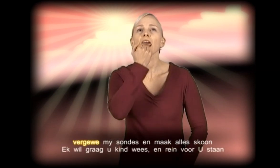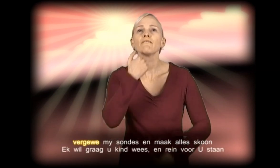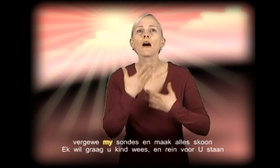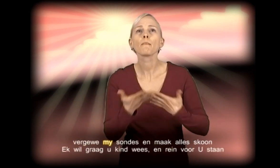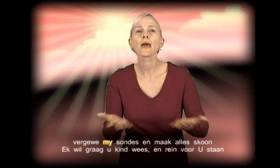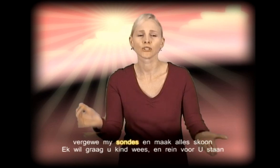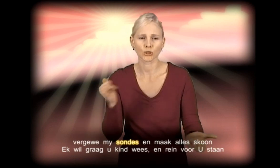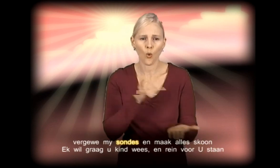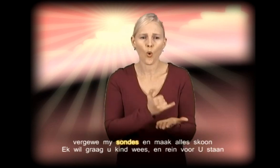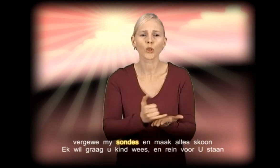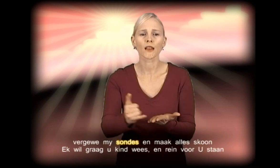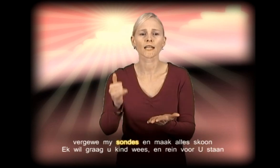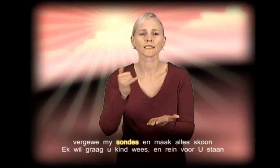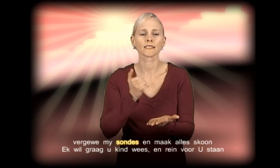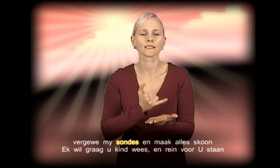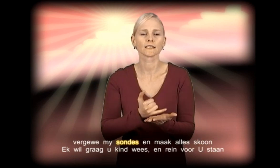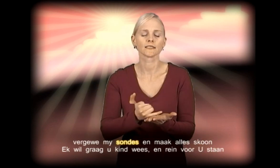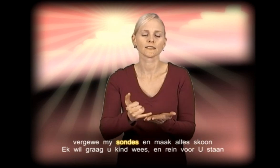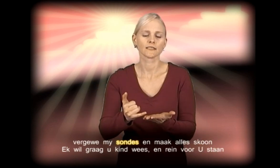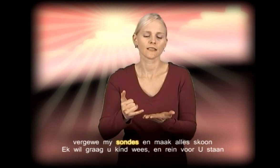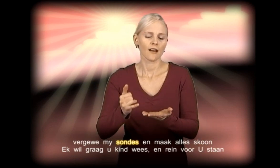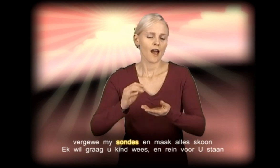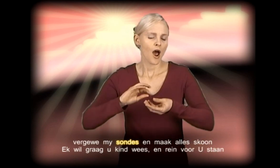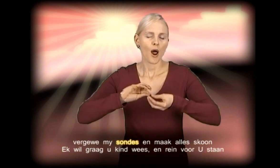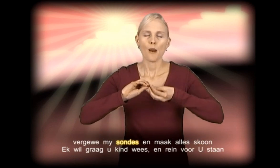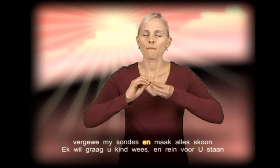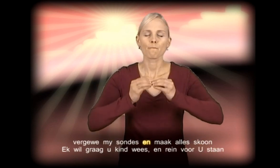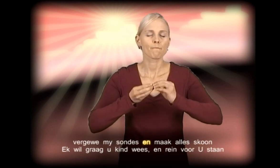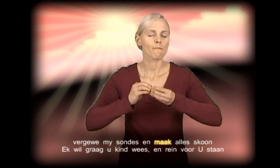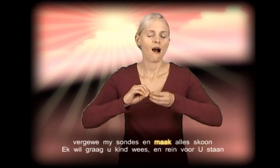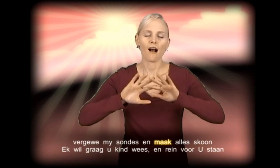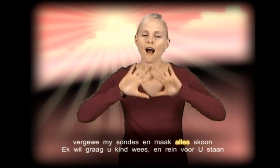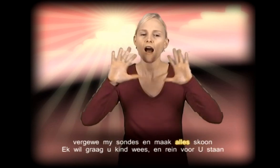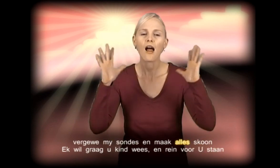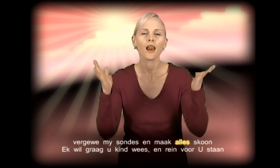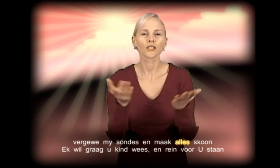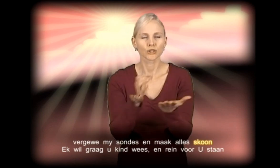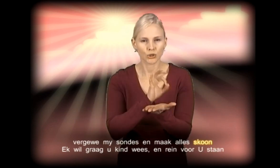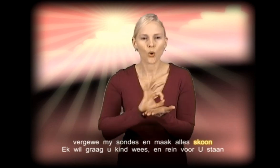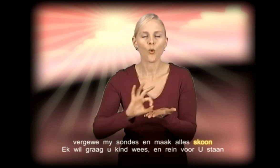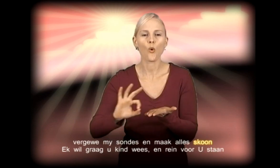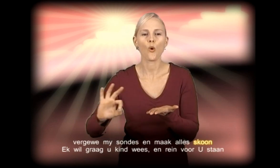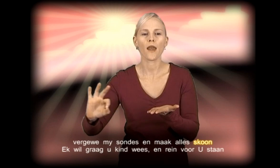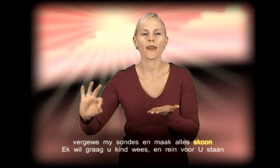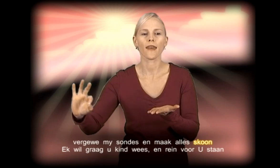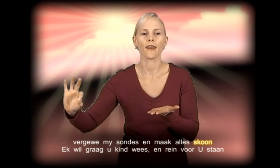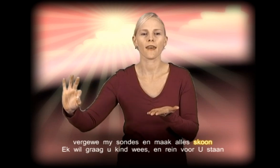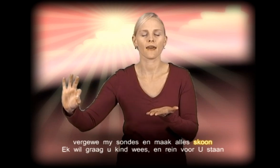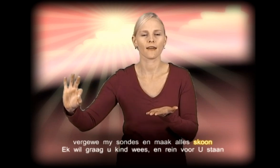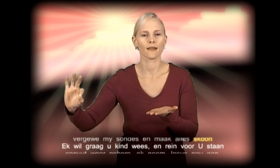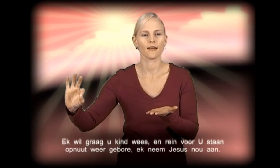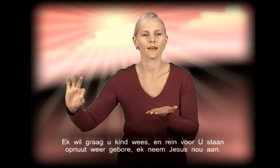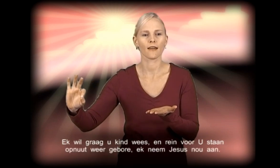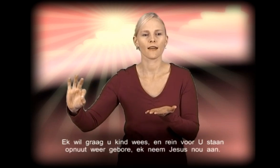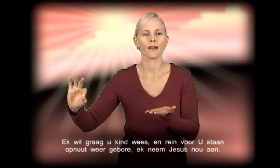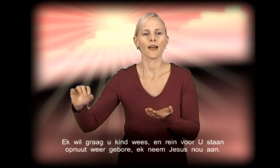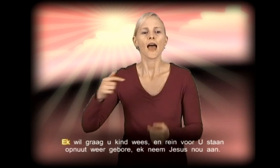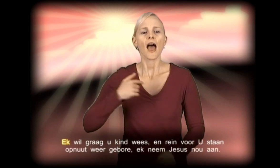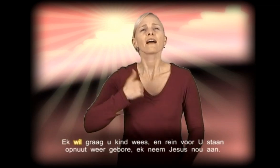Vergewe my sondes en maak alles skoon. Ek